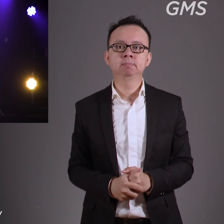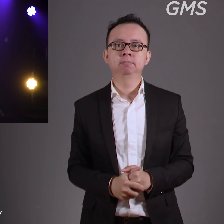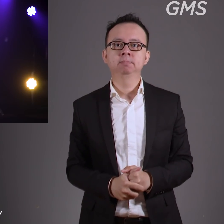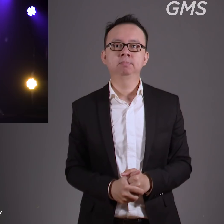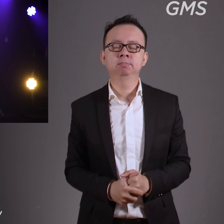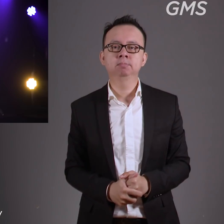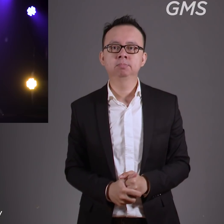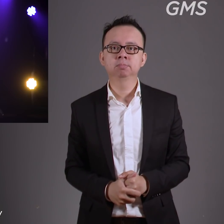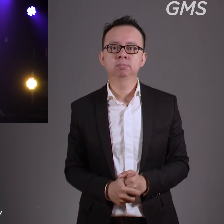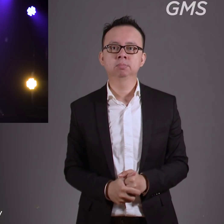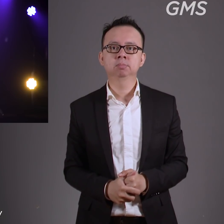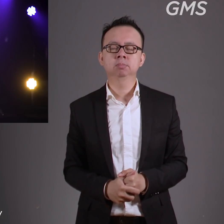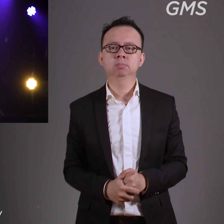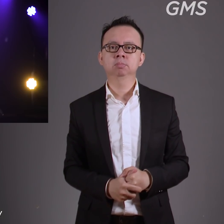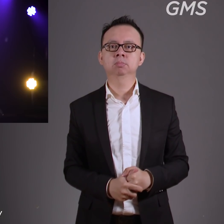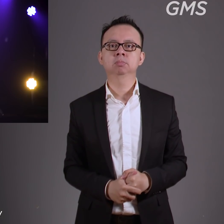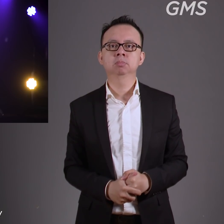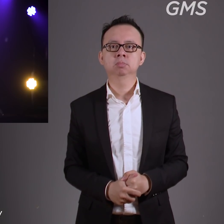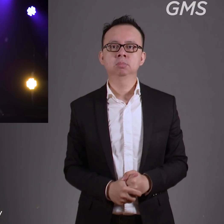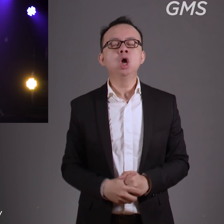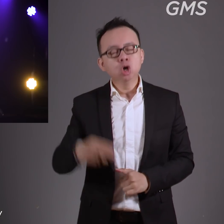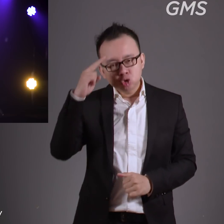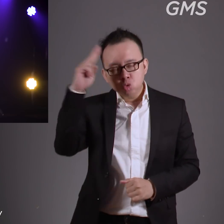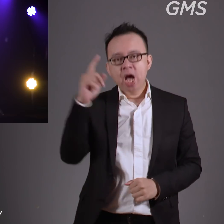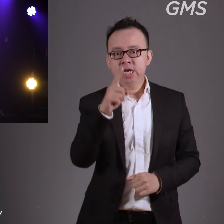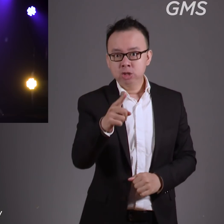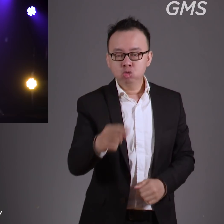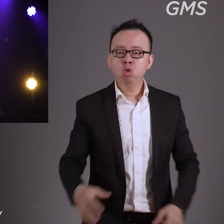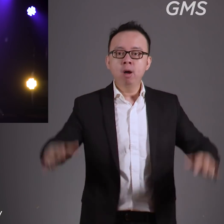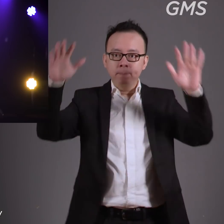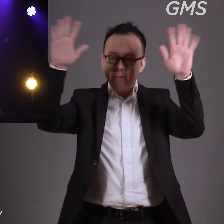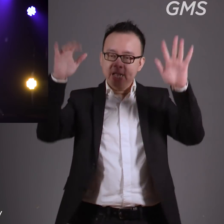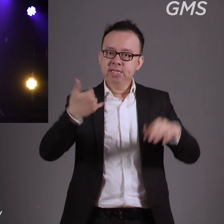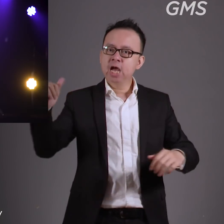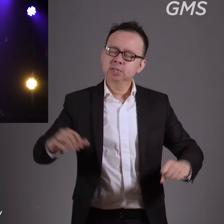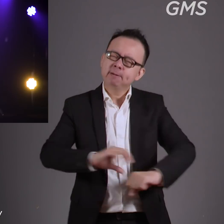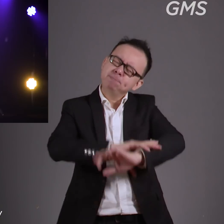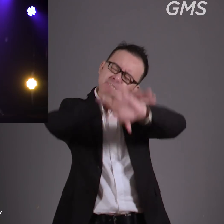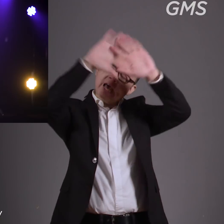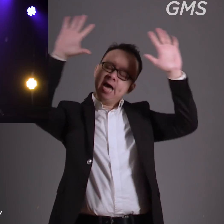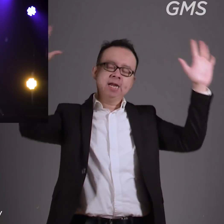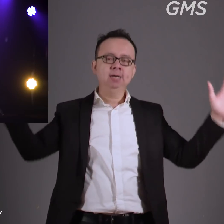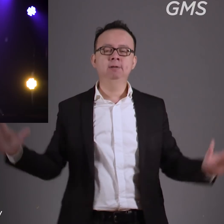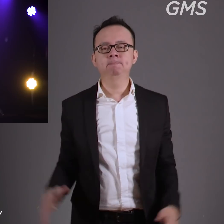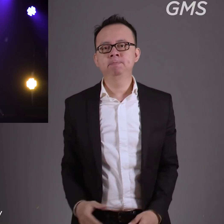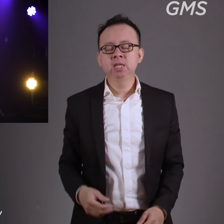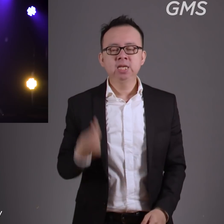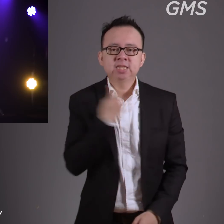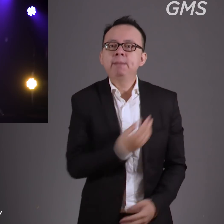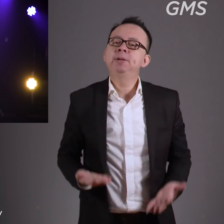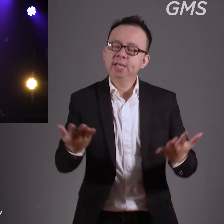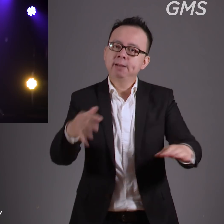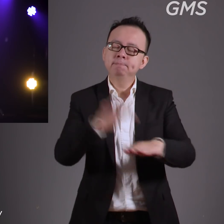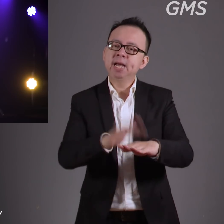Ia adalah warisan atau berkat terbesar yang bisa kita turunkan pada anak cucu kita. Yang